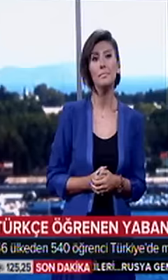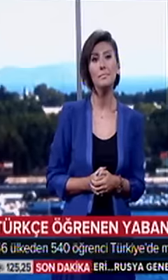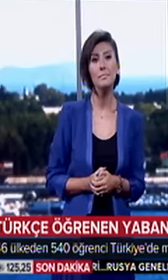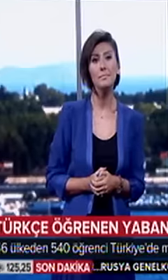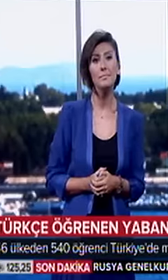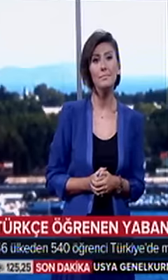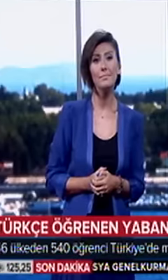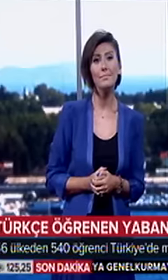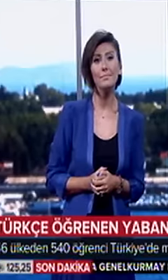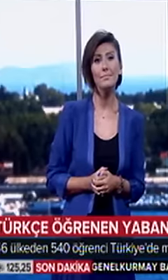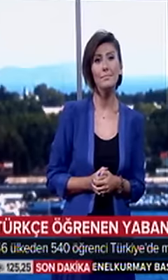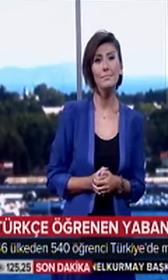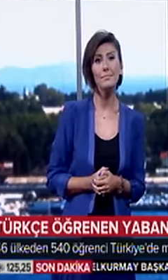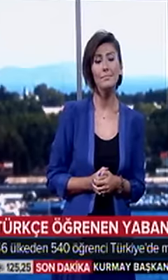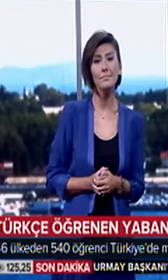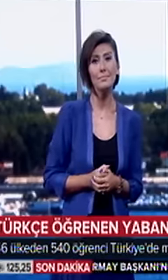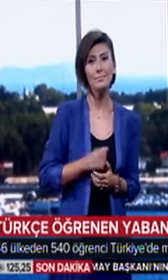Dünya Türkiye'de.